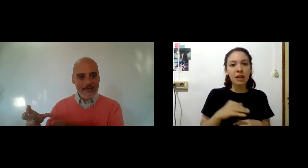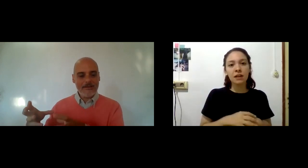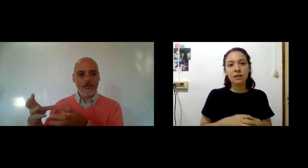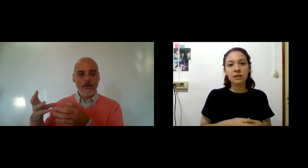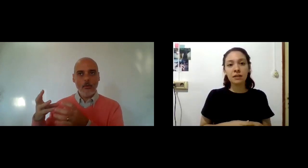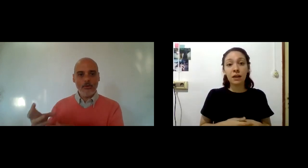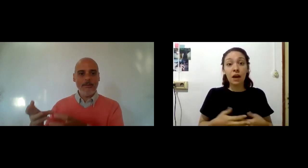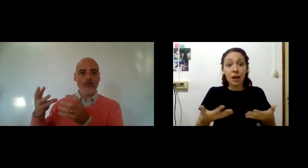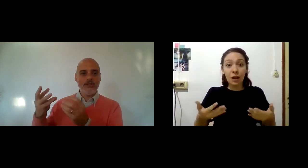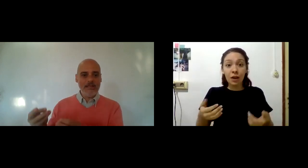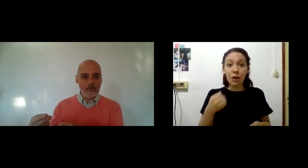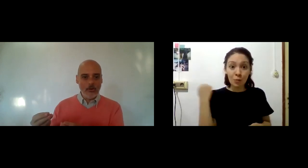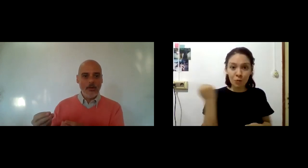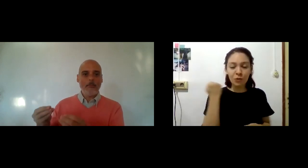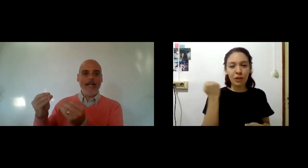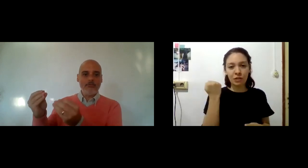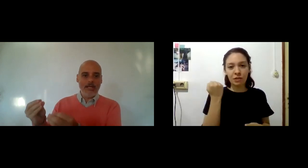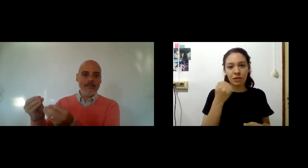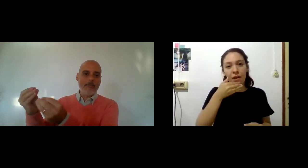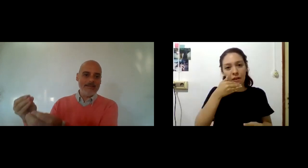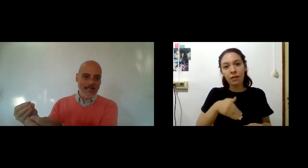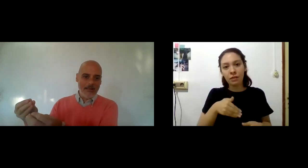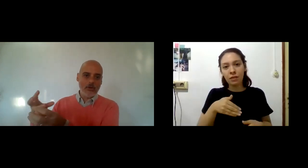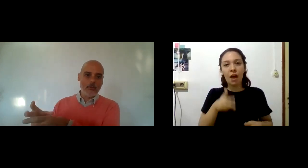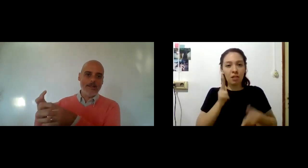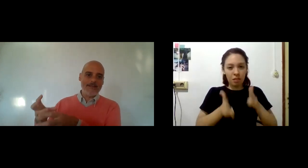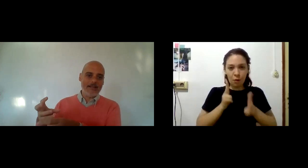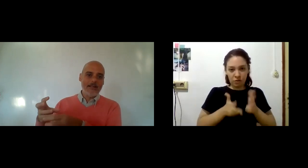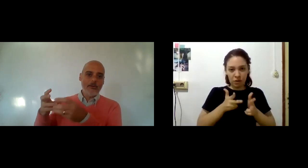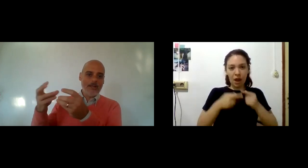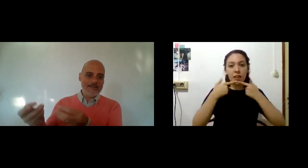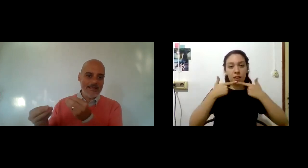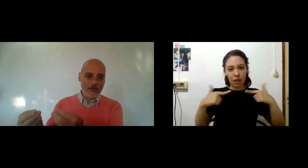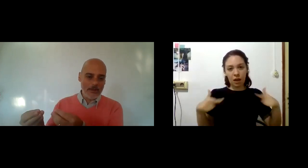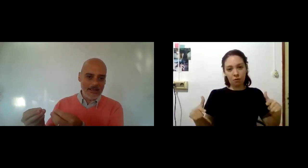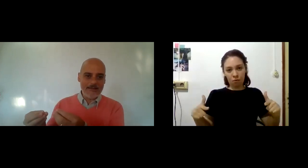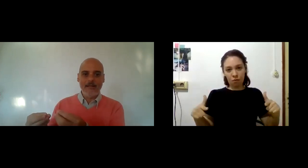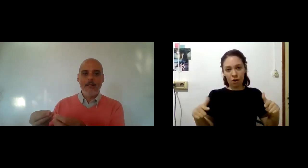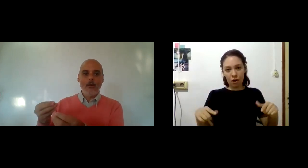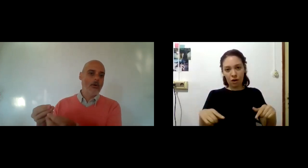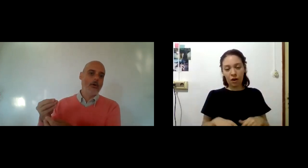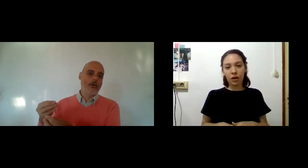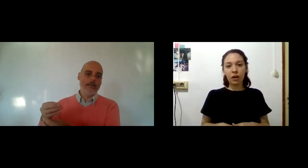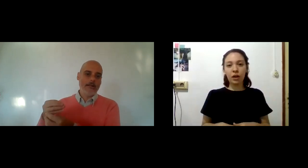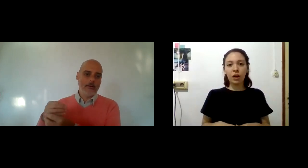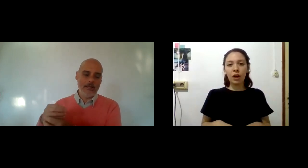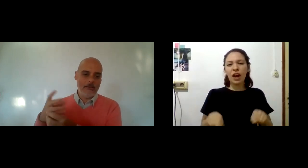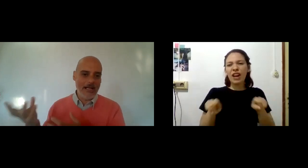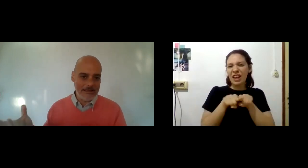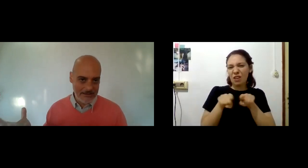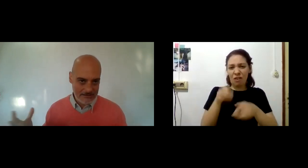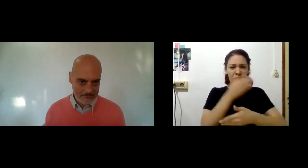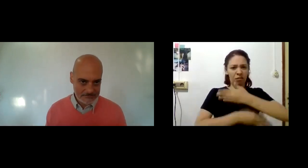no es un dispositivo para ayudar a discapacitados, como puede ser una silla de ruedas o